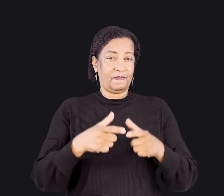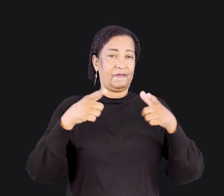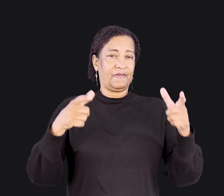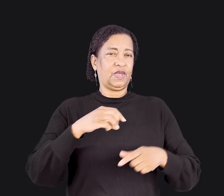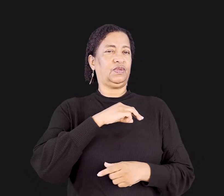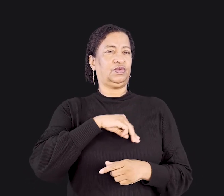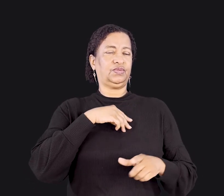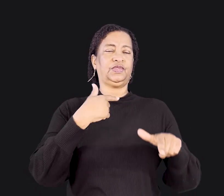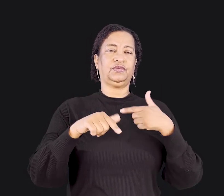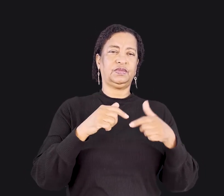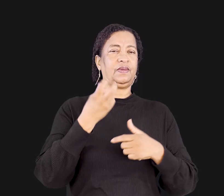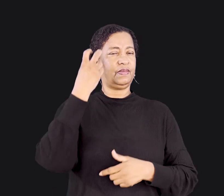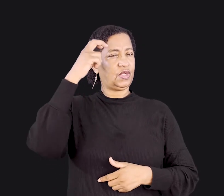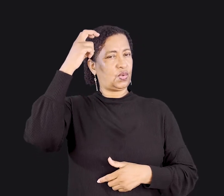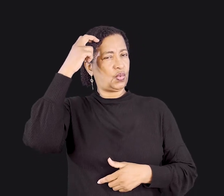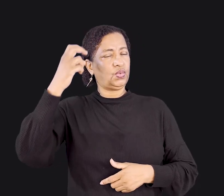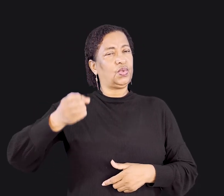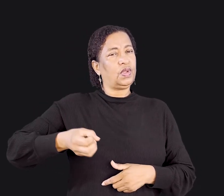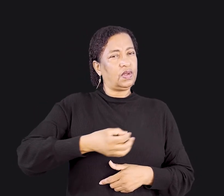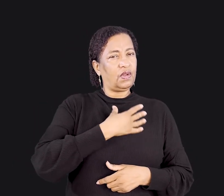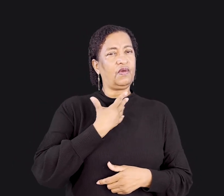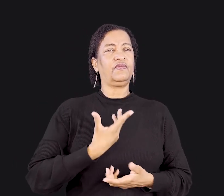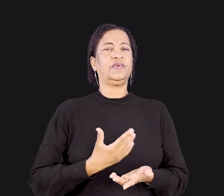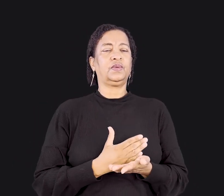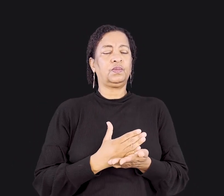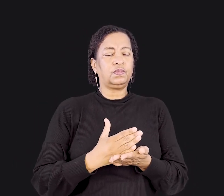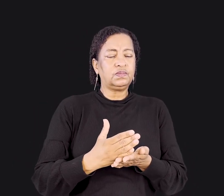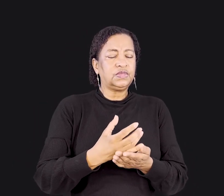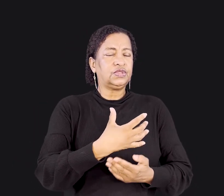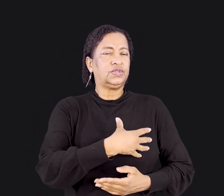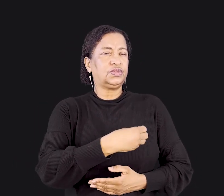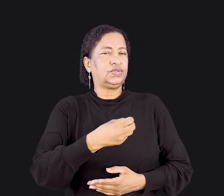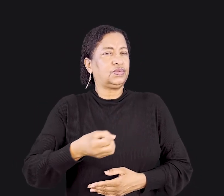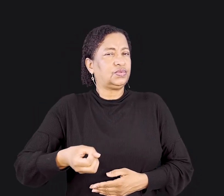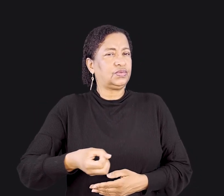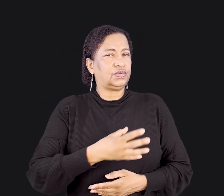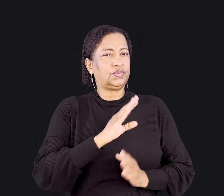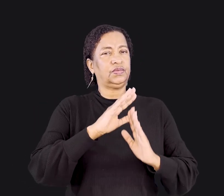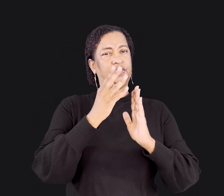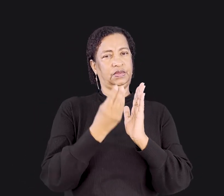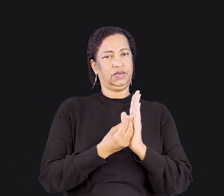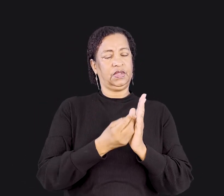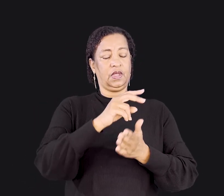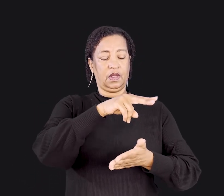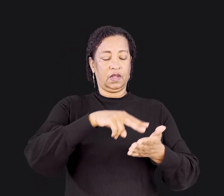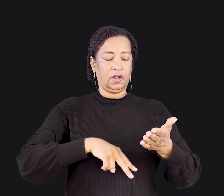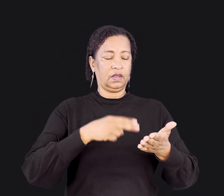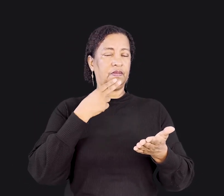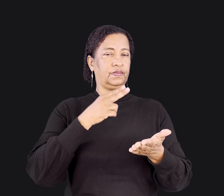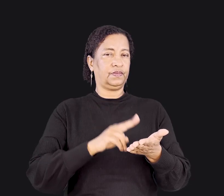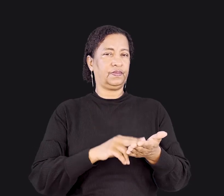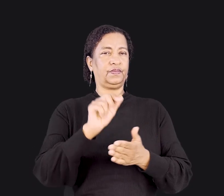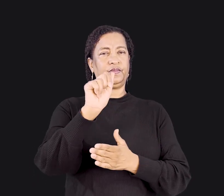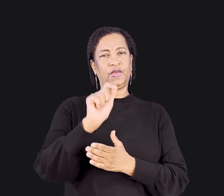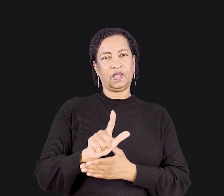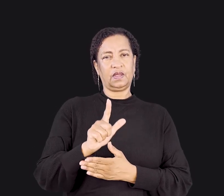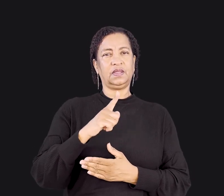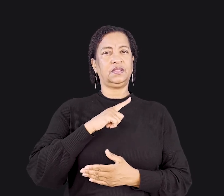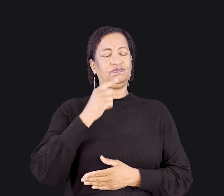trabalham numa cultura nova e que plantam a primeira geração da igreja. Lendo a carta aos Gálatas, podemos ter uma ideia